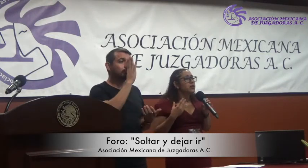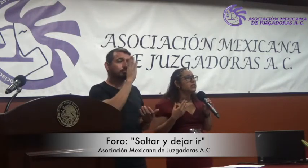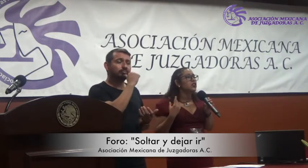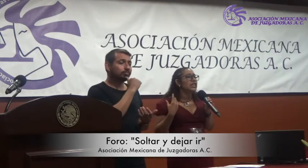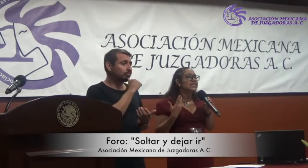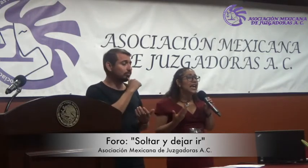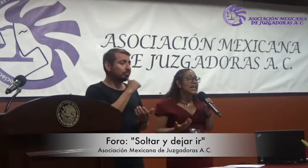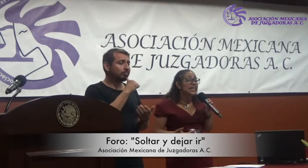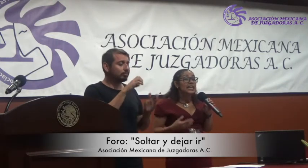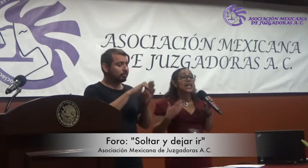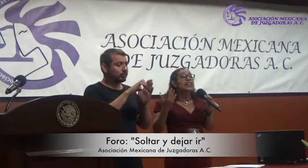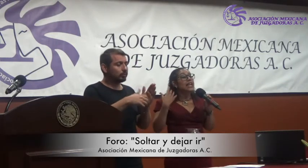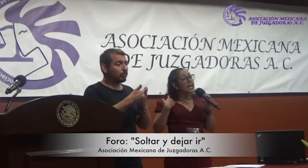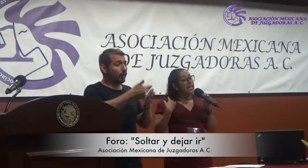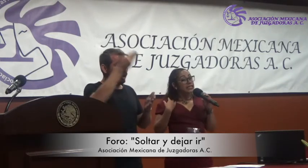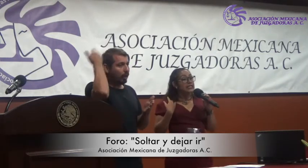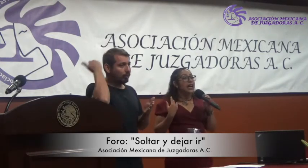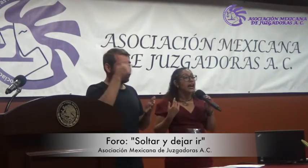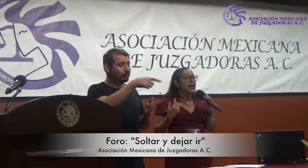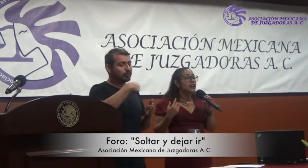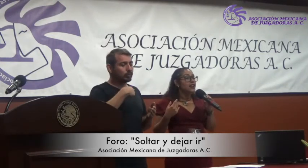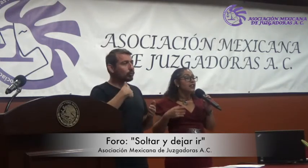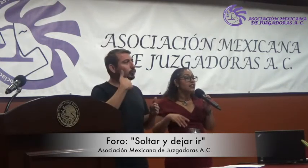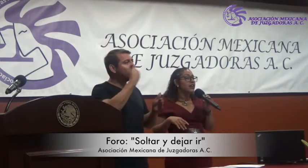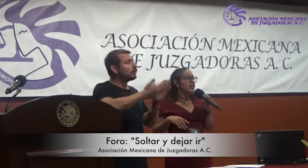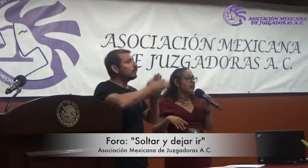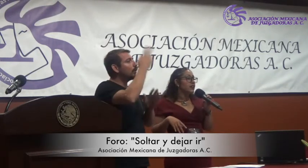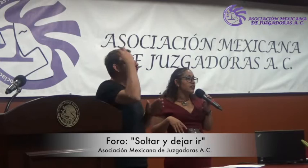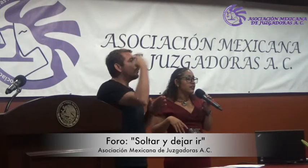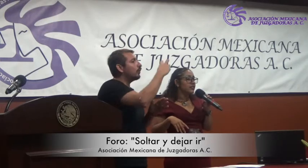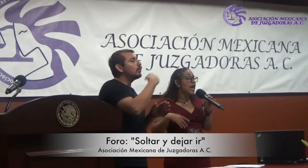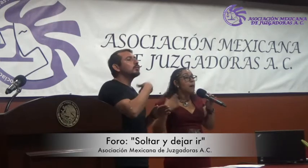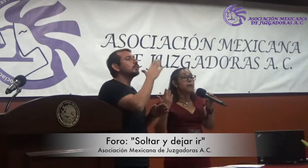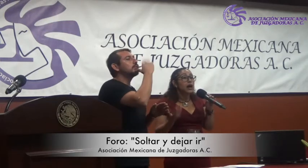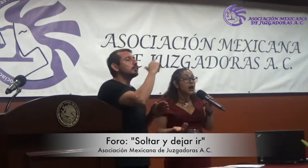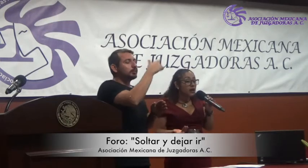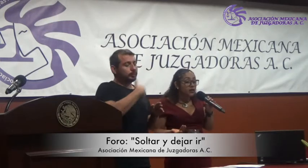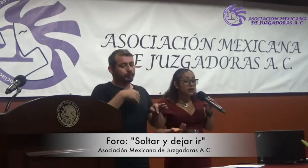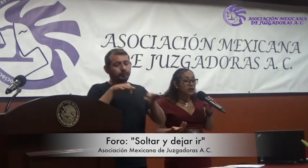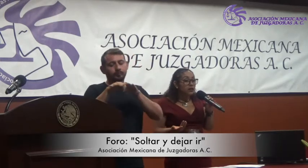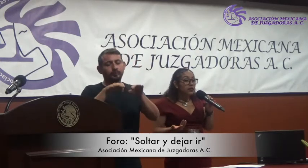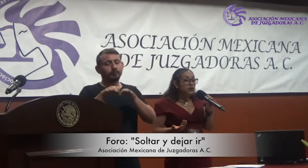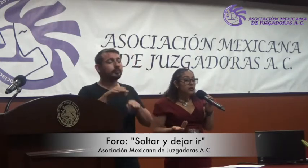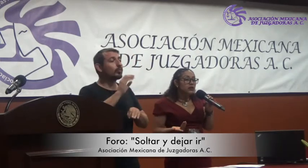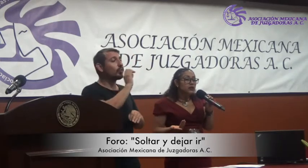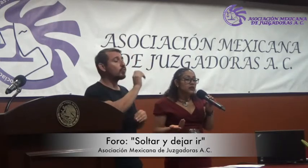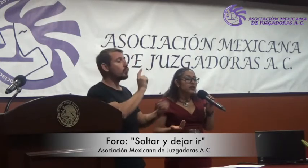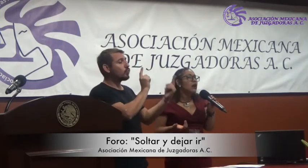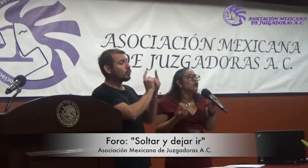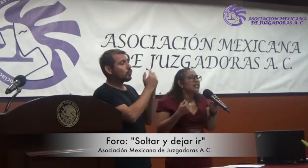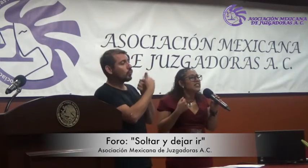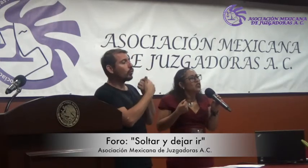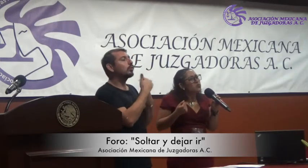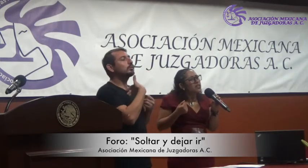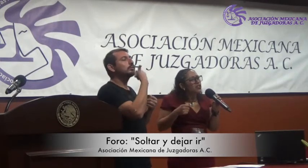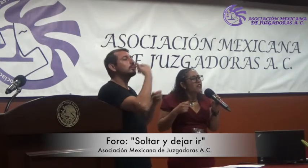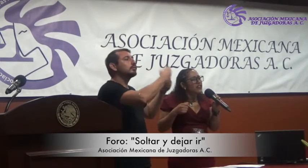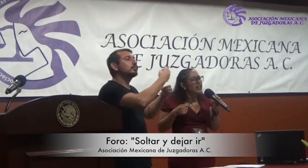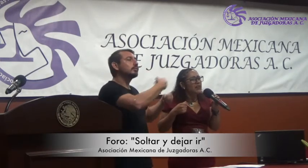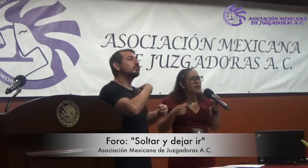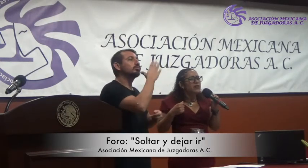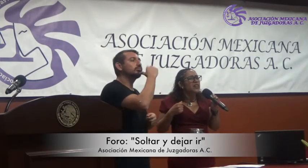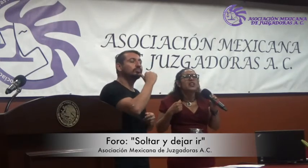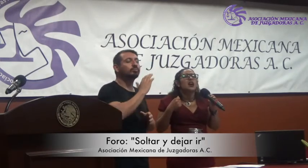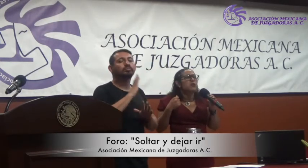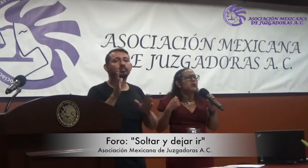di permiso de salir, de gastar, de amar. Y aún así yo me quiero